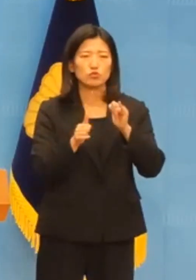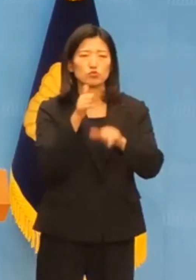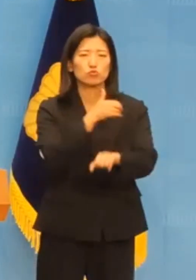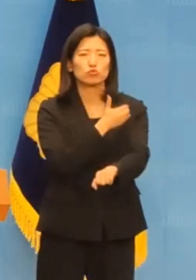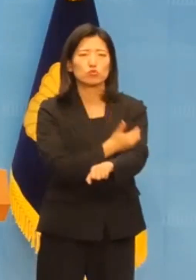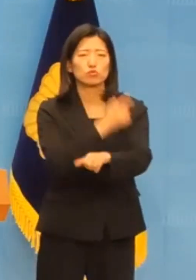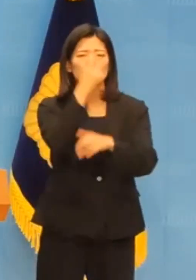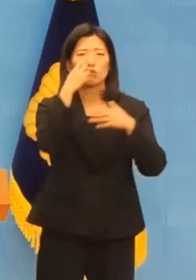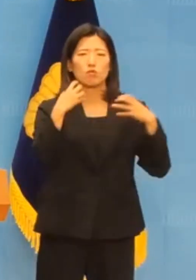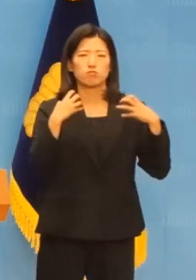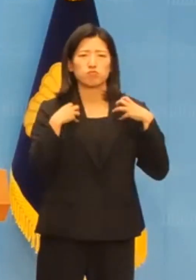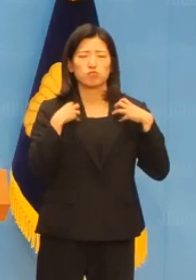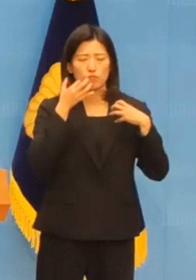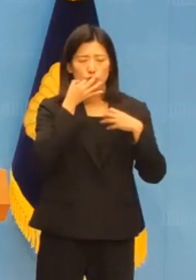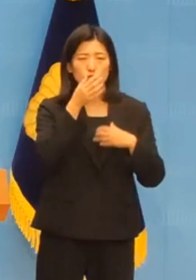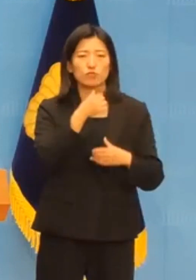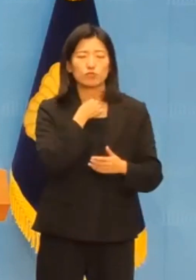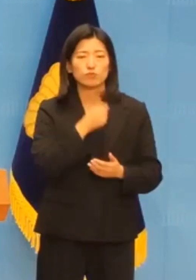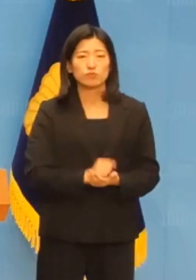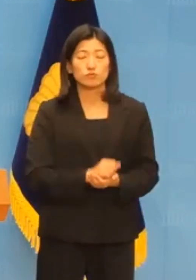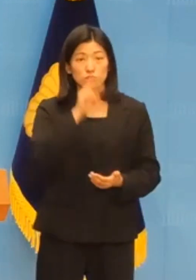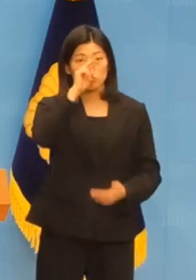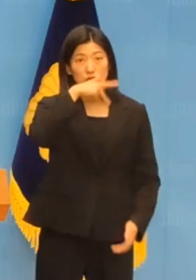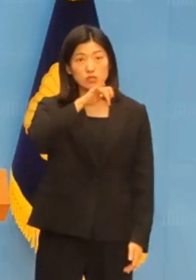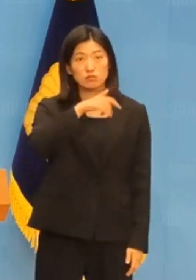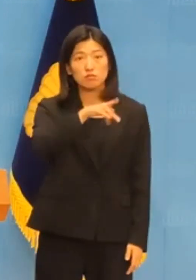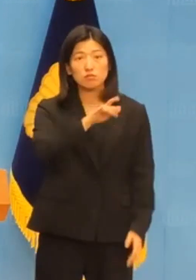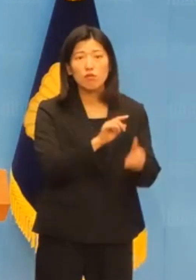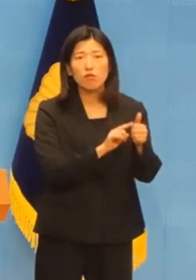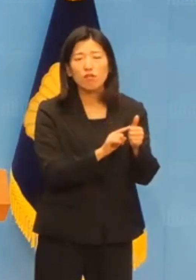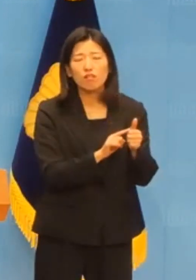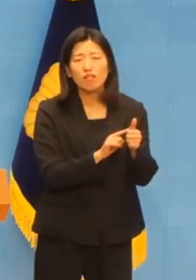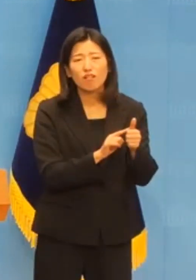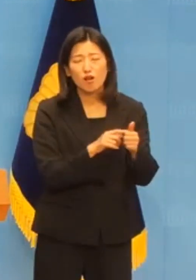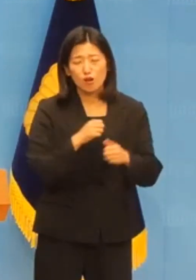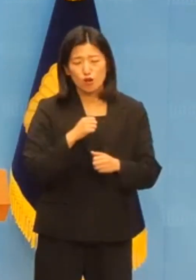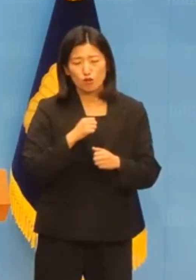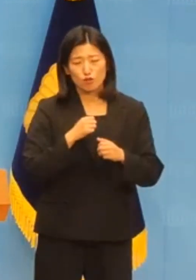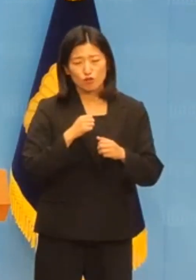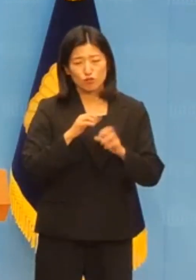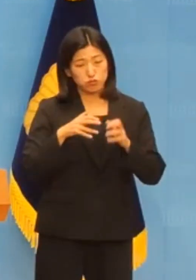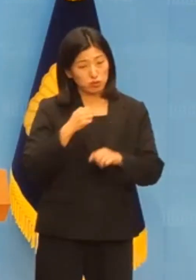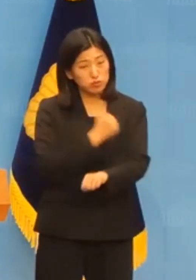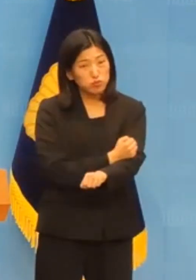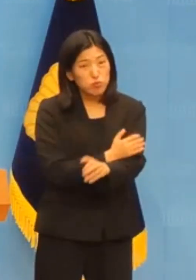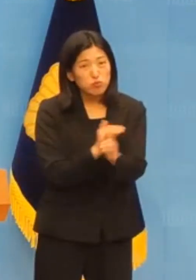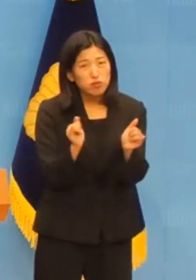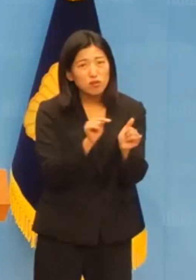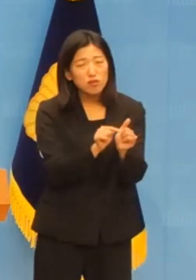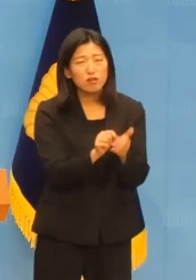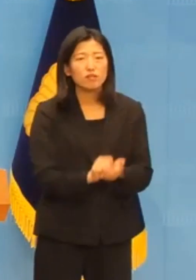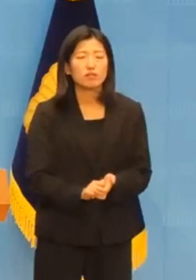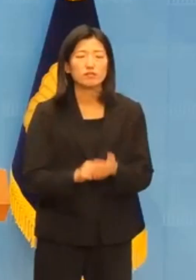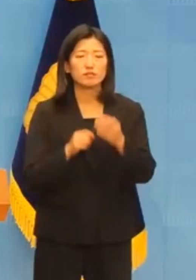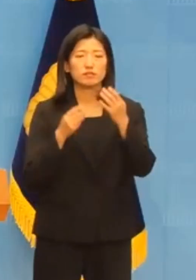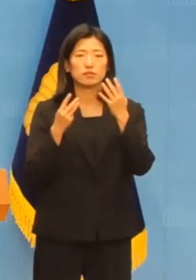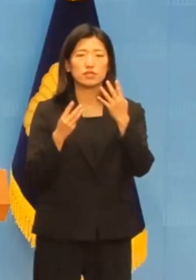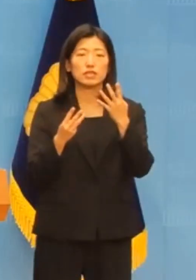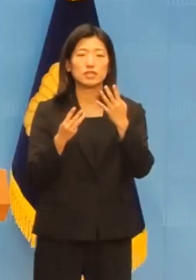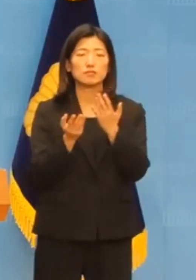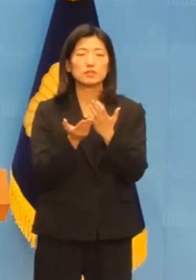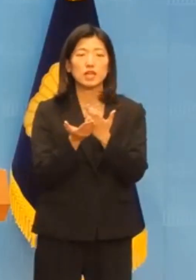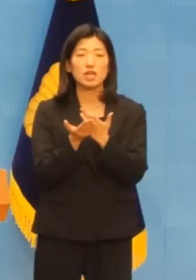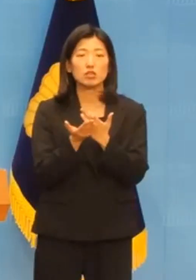박진경 대령의 국가유공자 지정은 제주 4.3이 아픈 역사를 부정하고 희생자와